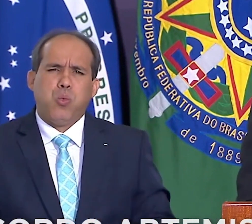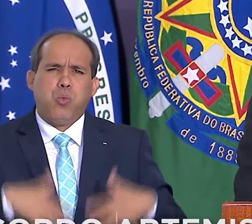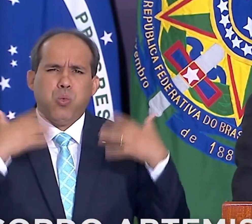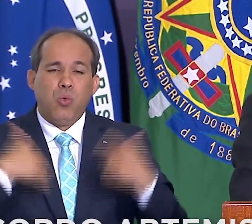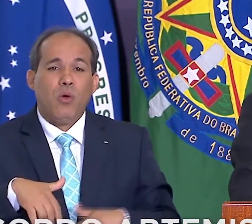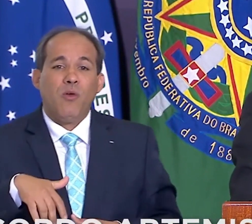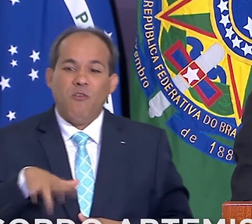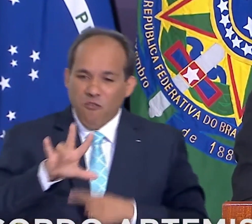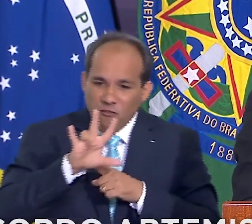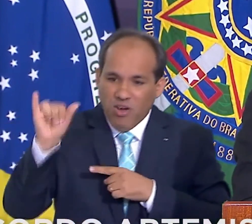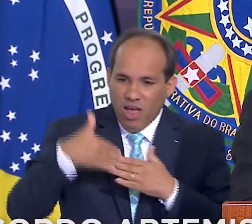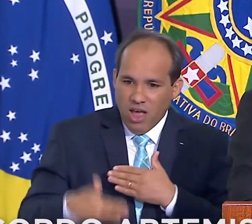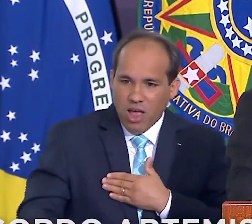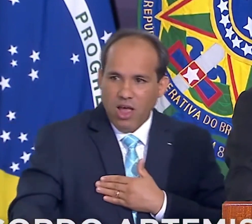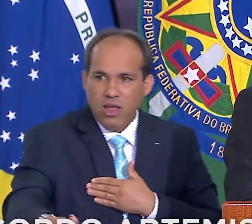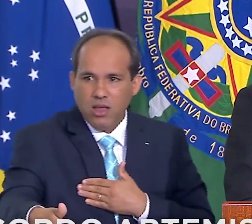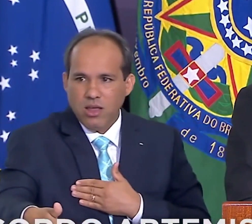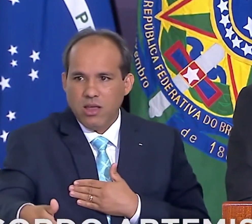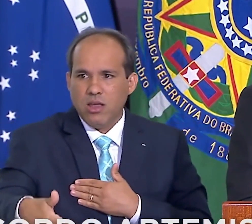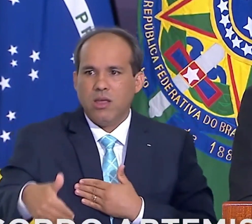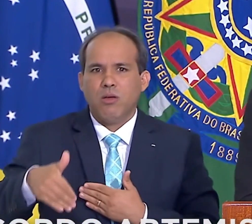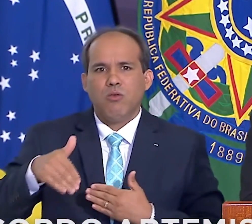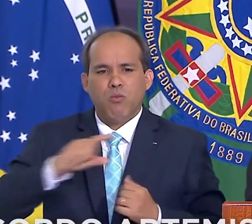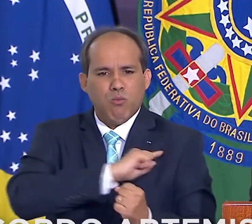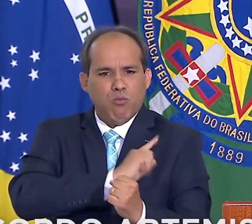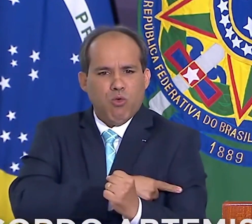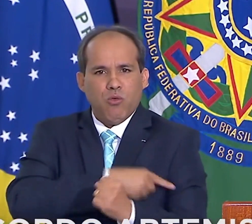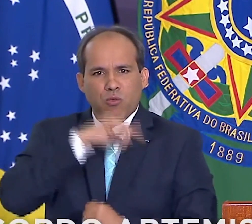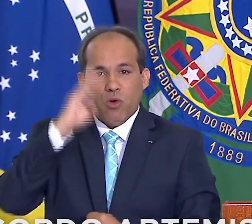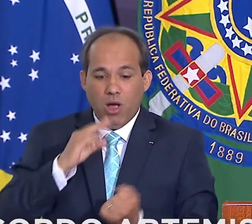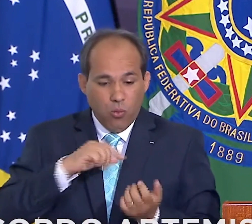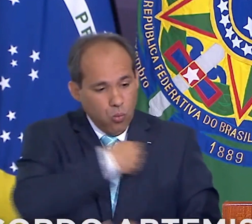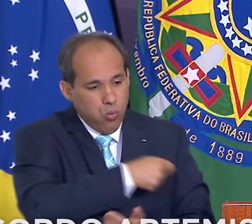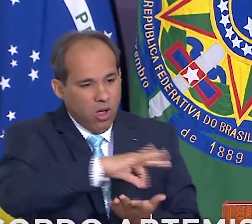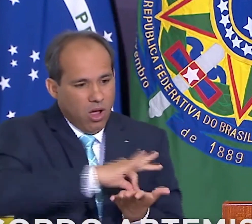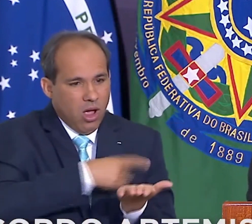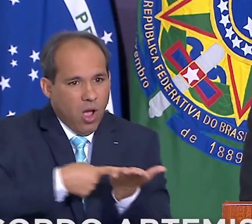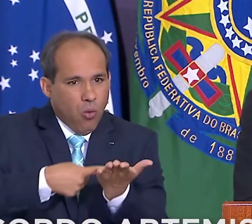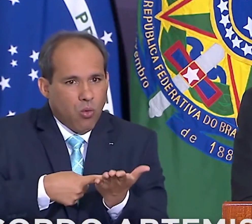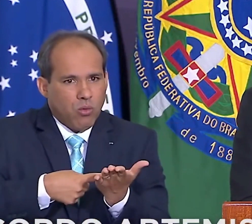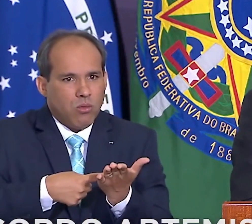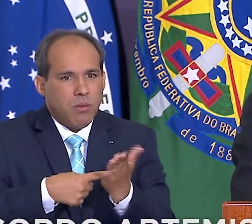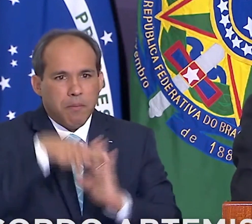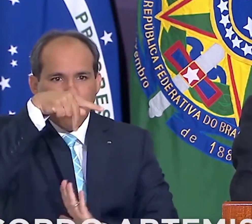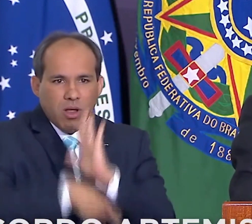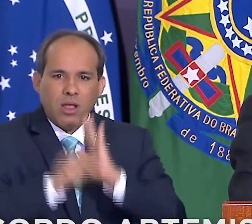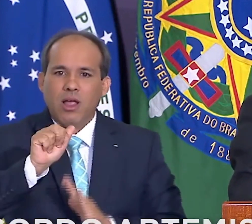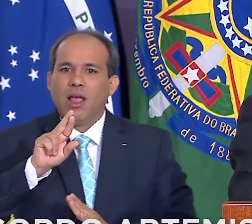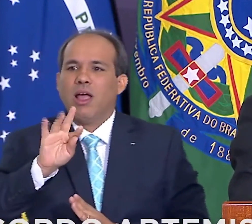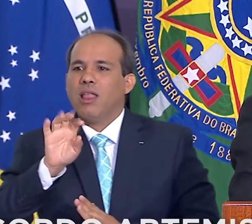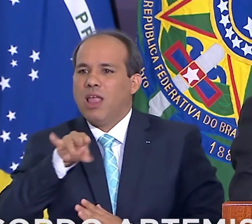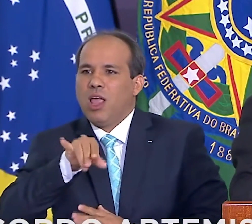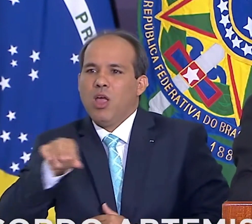e vai mostrar o seu valor agora, nesse grande acordo, nesse projeto Artemis, não apenas para